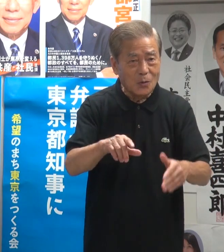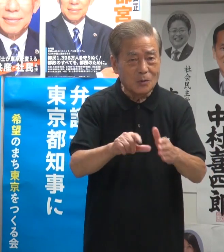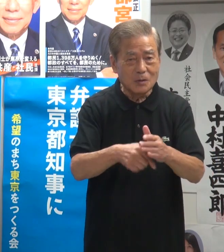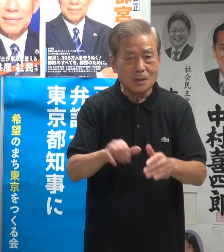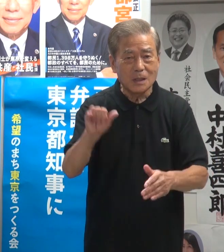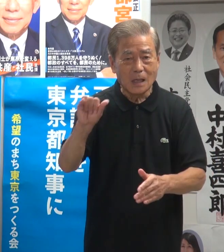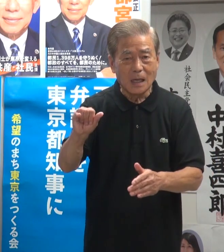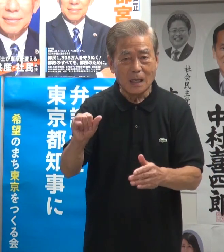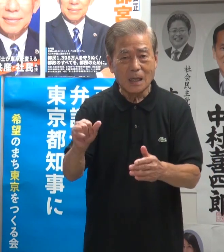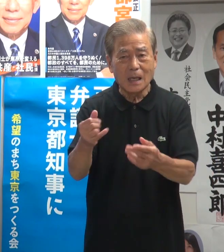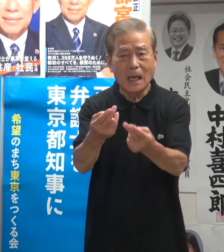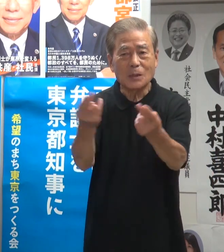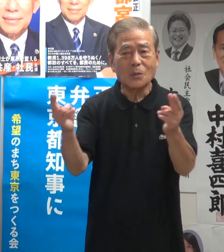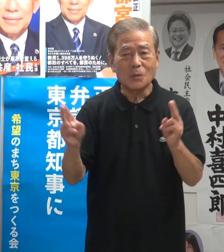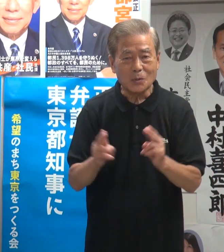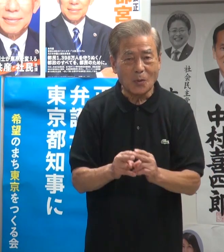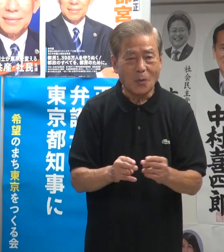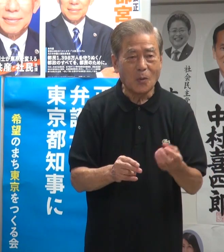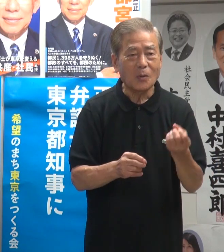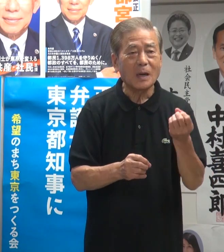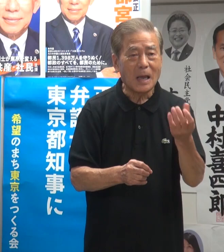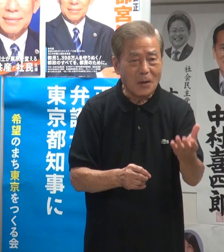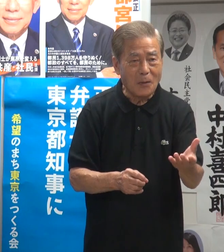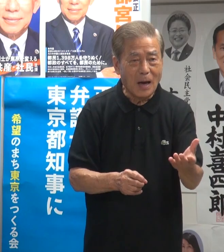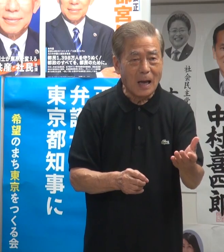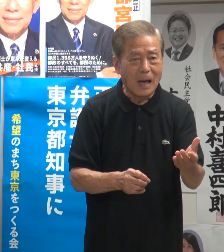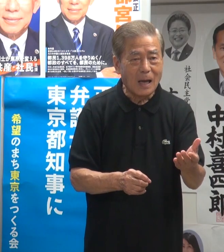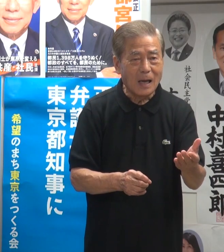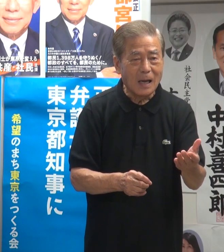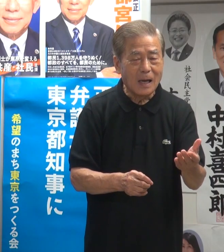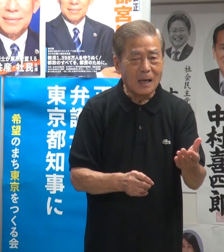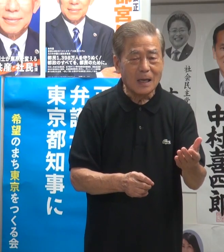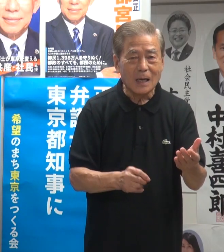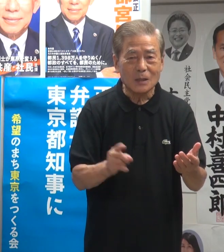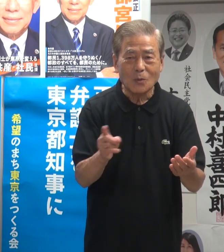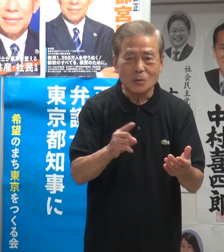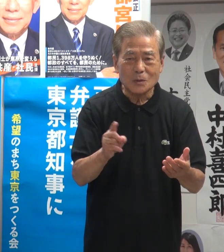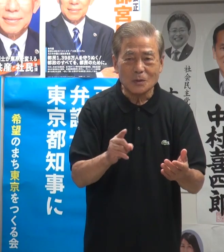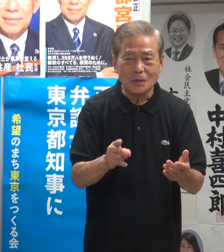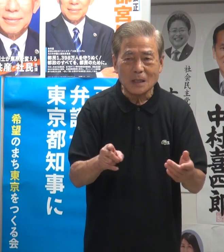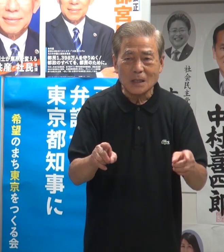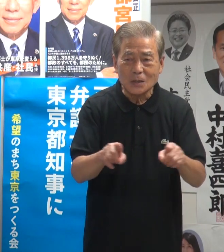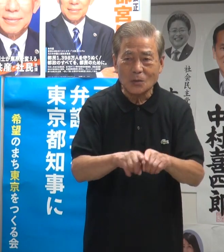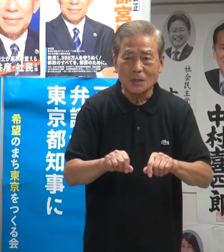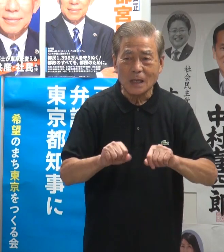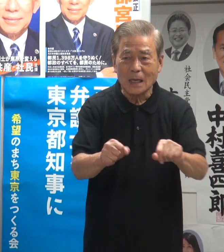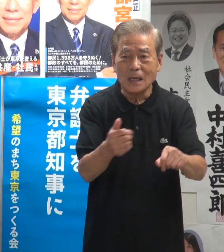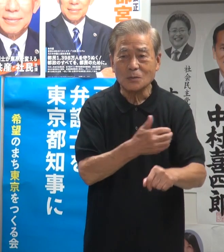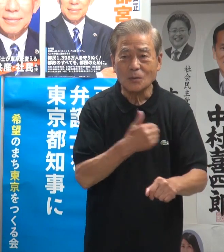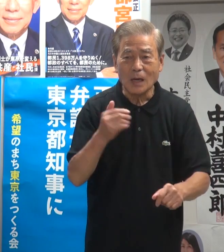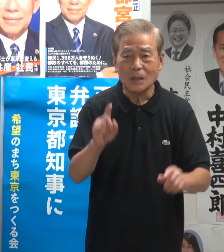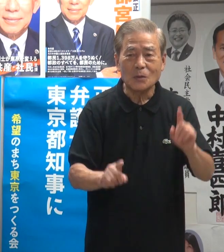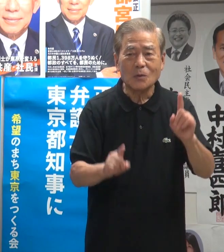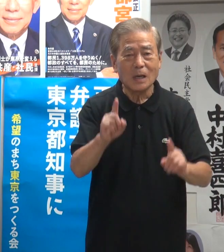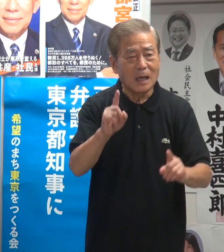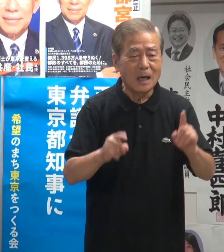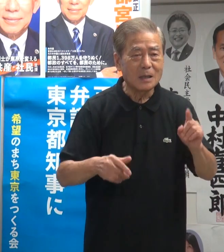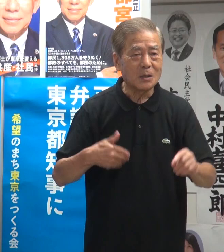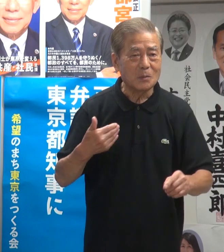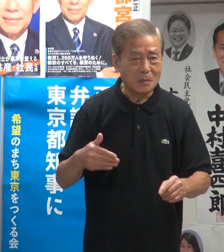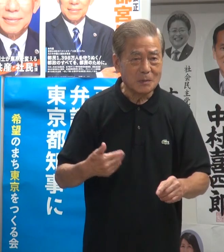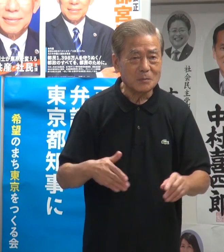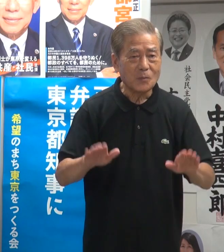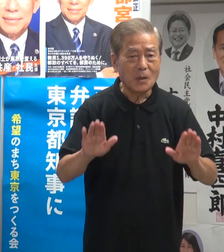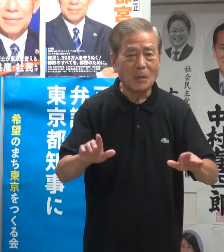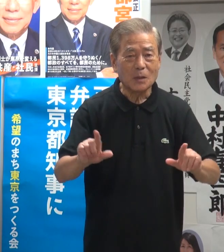されるのかっていうのはちょっとそこまでは見通せないところですね。それから都知事選でこういうふうになったから